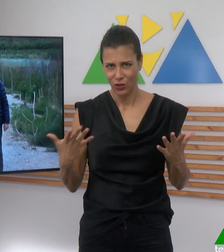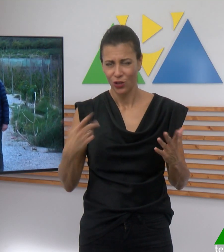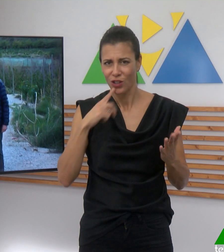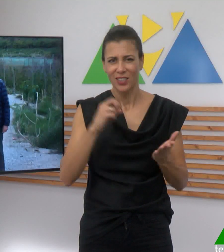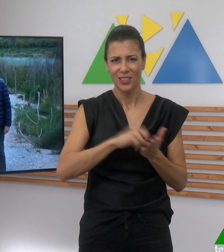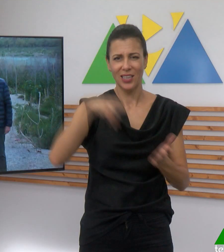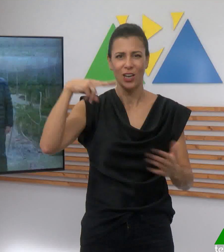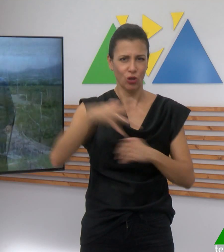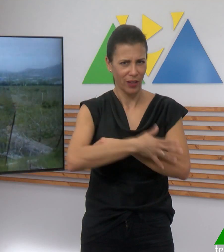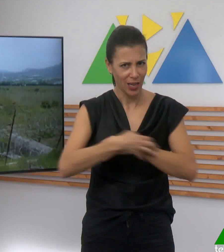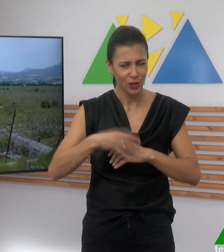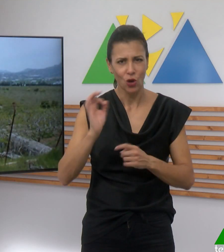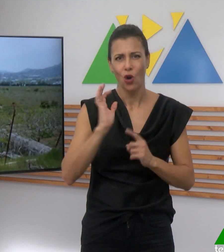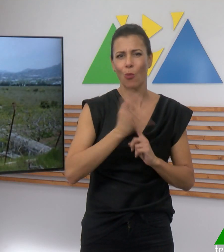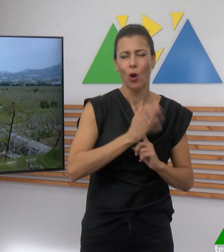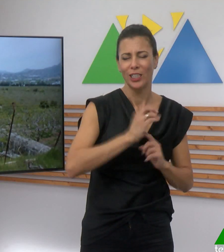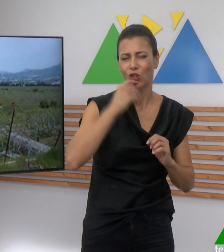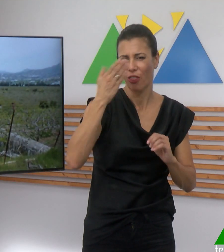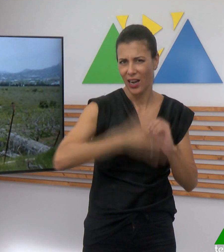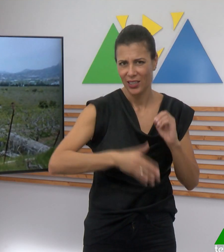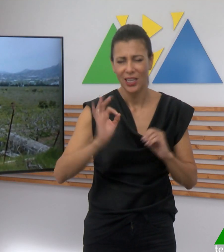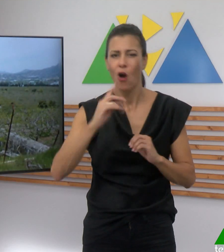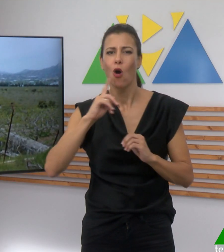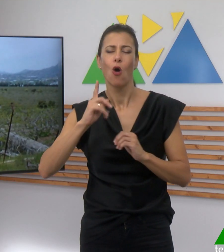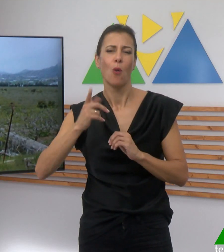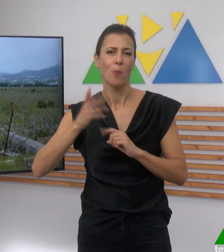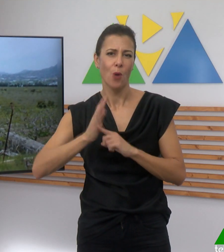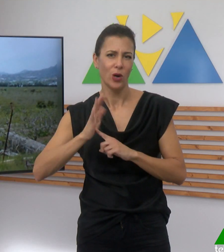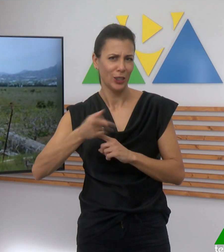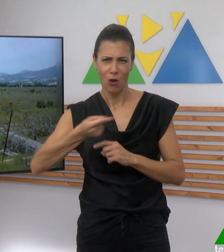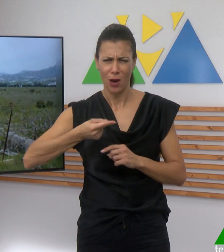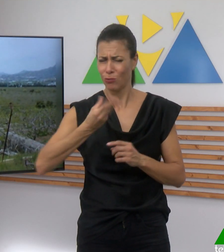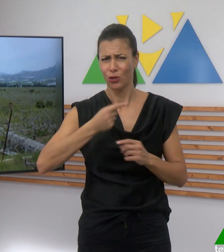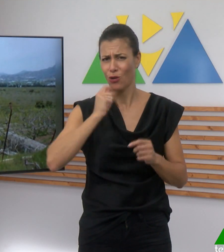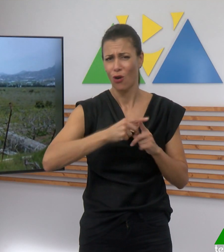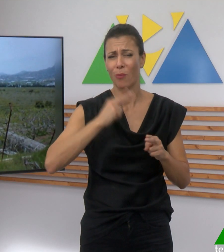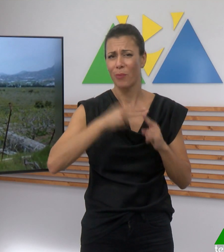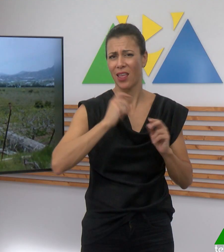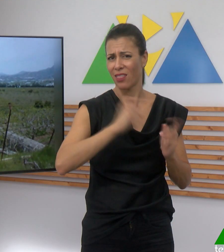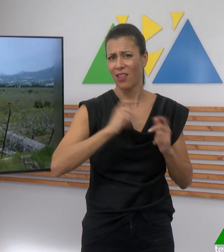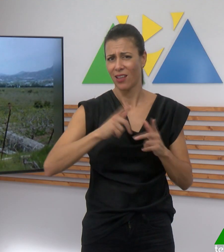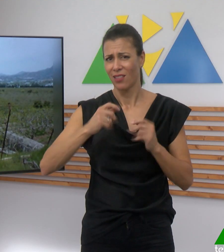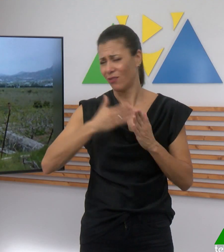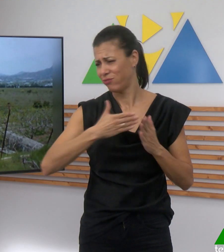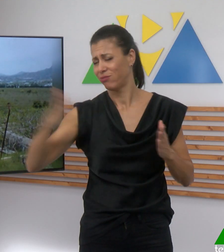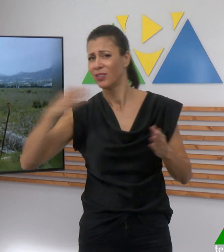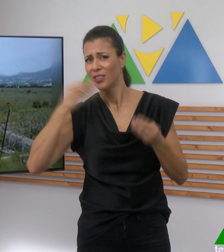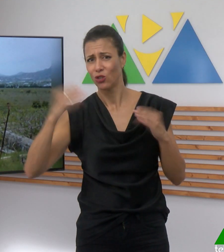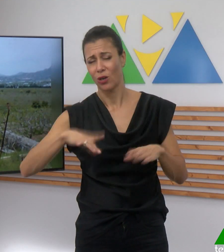gato o del molino de liña o del molino del arroz tod estos nombres son los que se le ha dado a lo largo de la historia en función de cómo ha funcionado